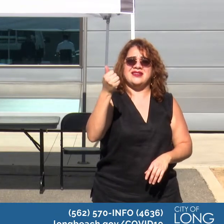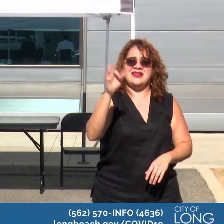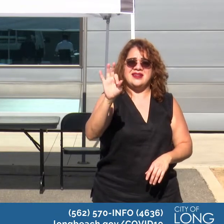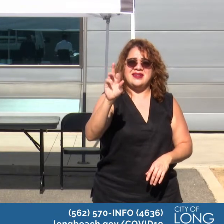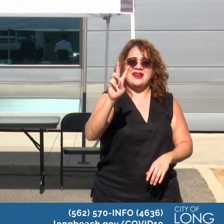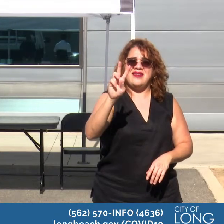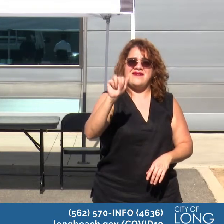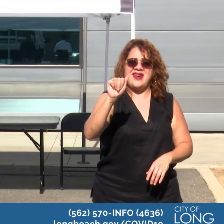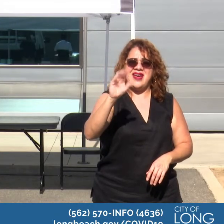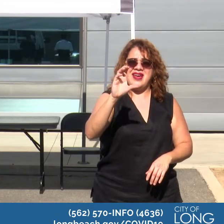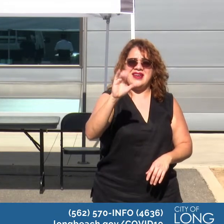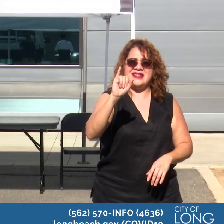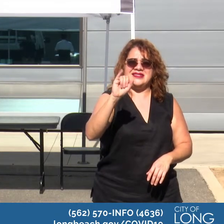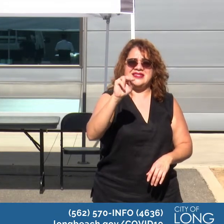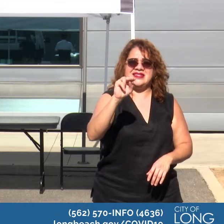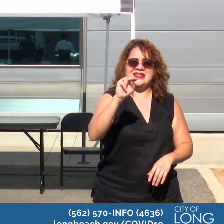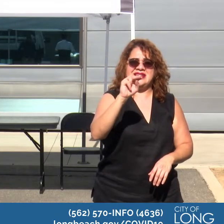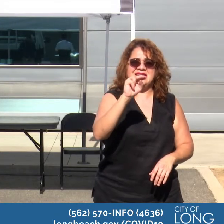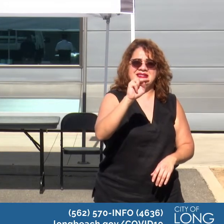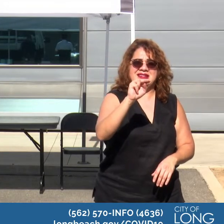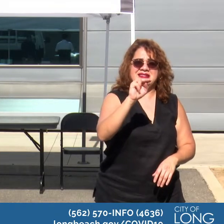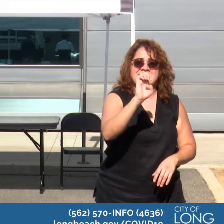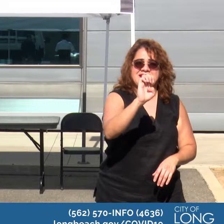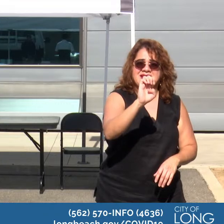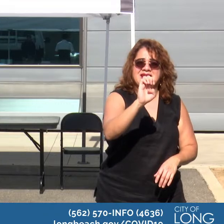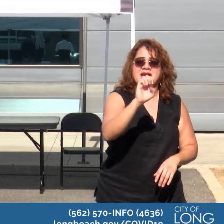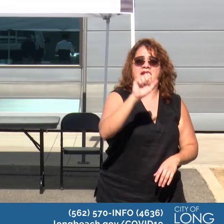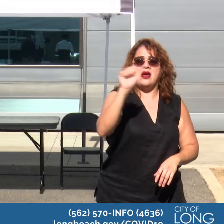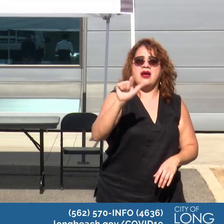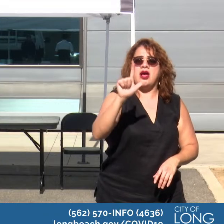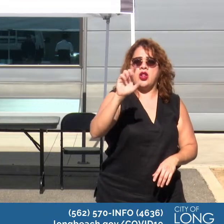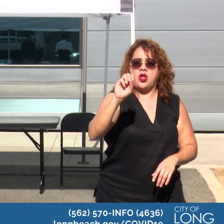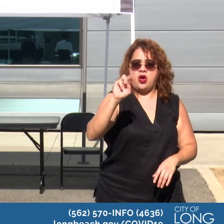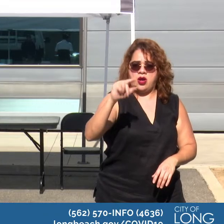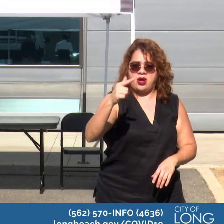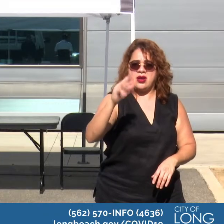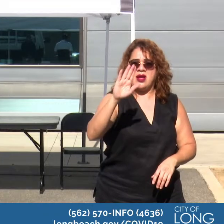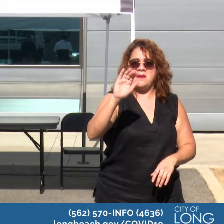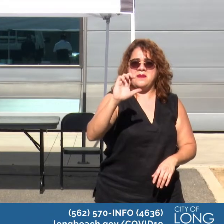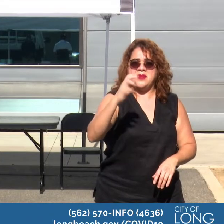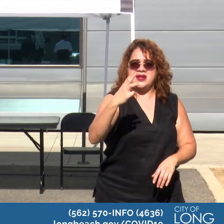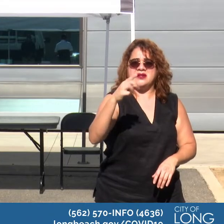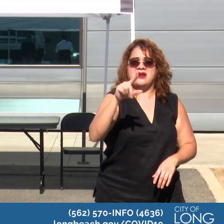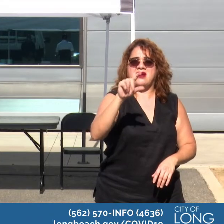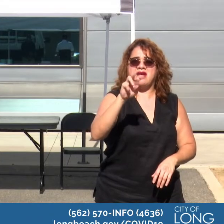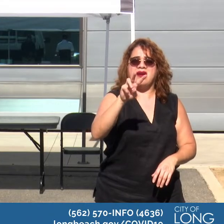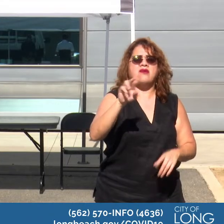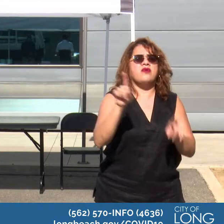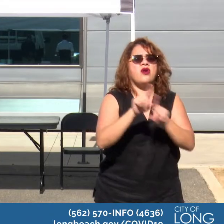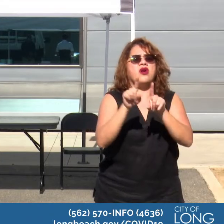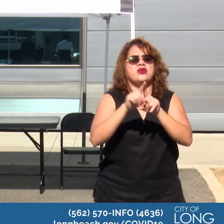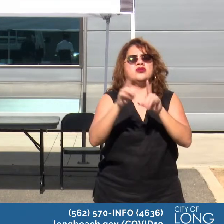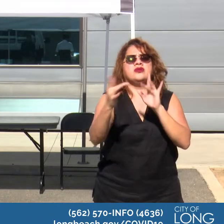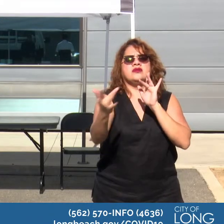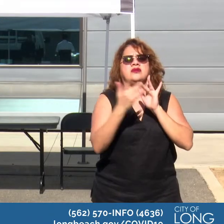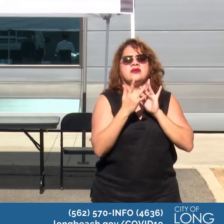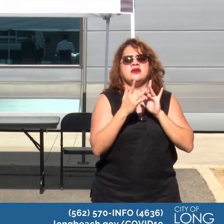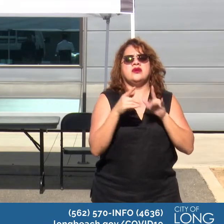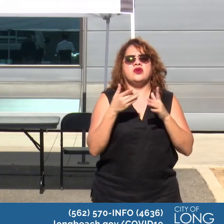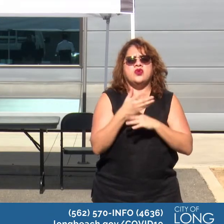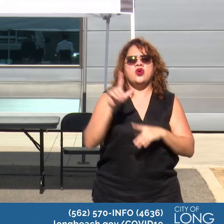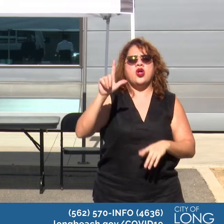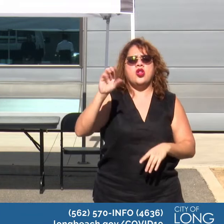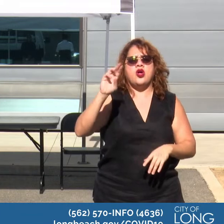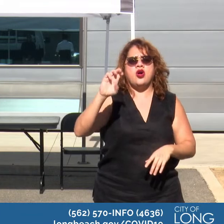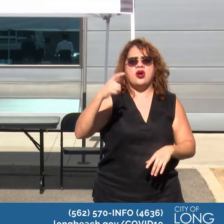covid19vaccine@longbeach.gov. Pero te llamas, la información va a estar en la website de la ciudad también. So, por favor, ya estamos empezando estas vacunas y es